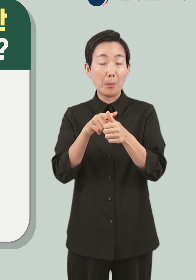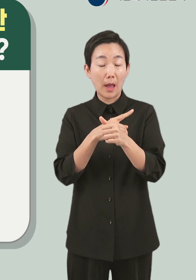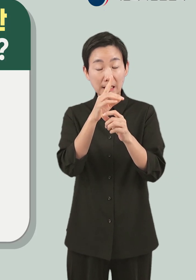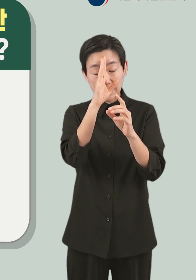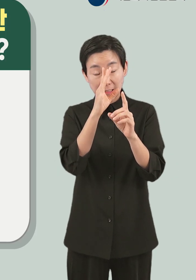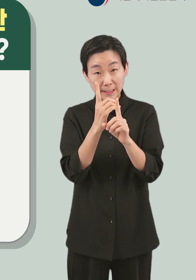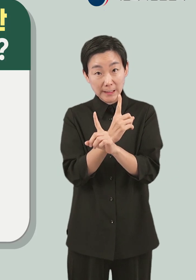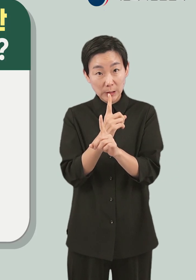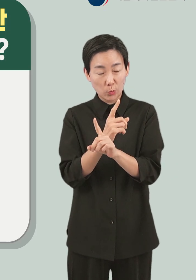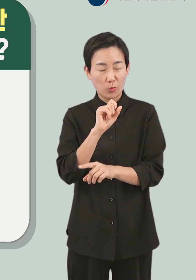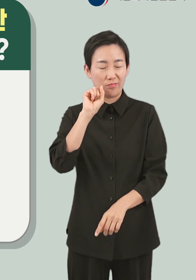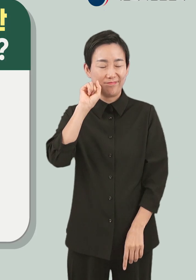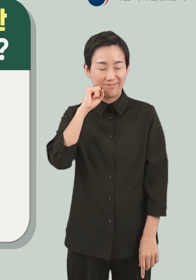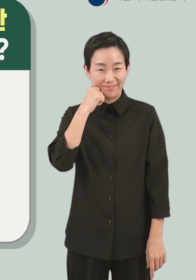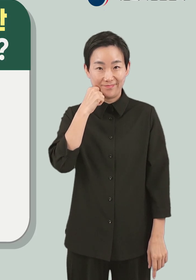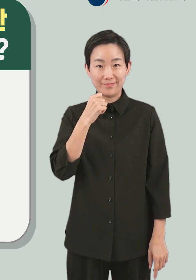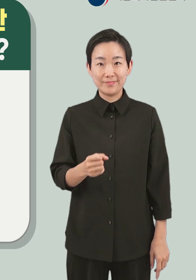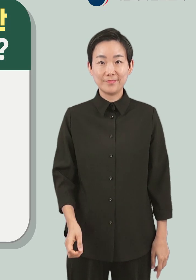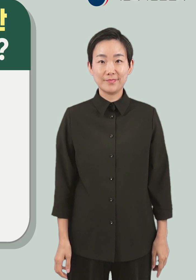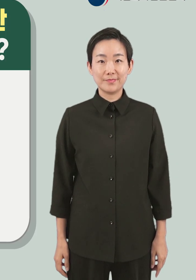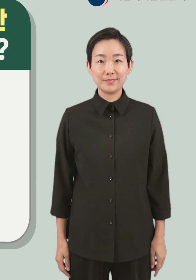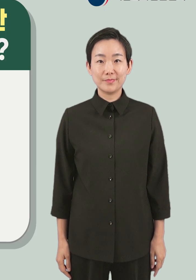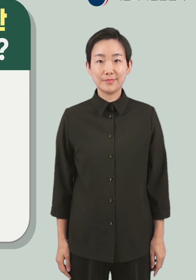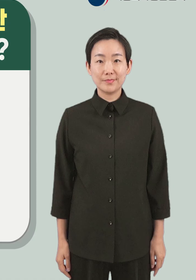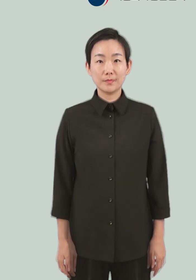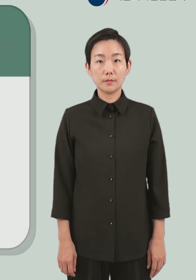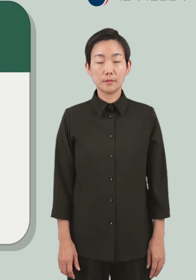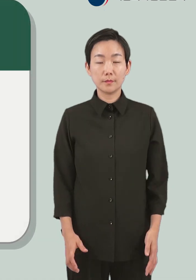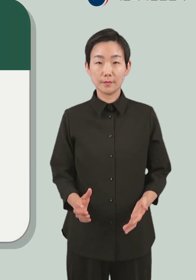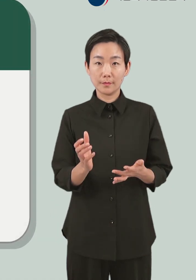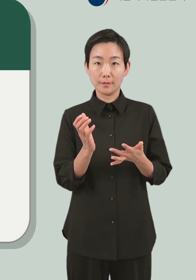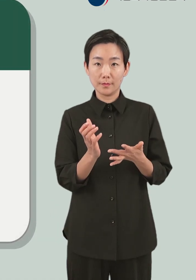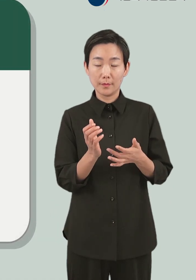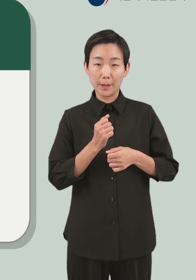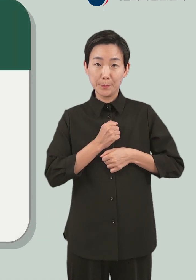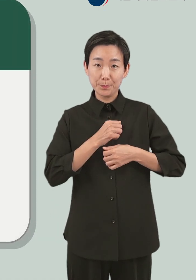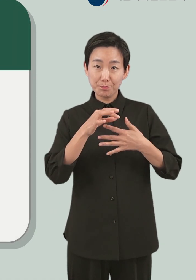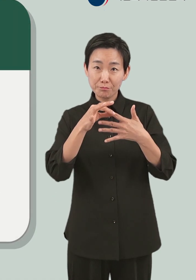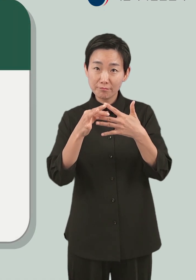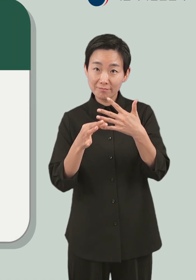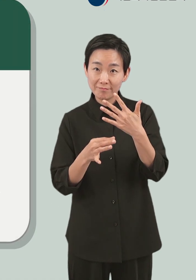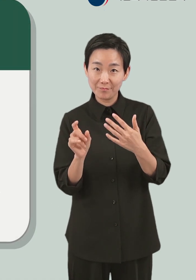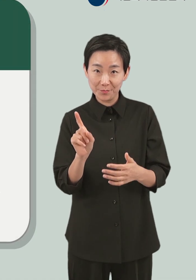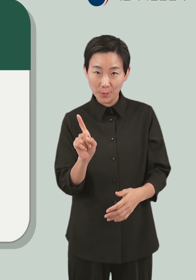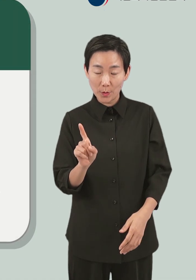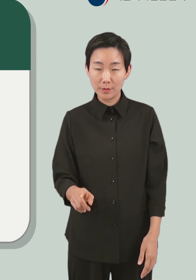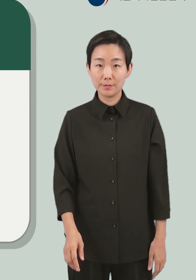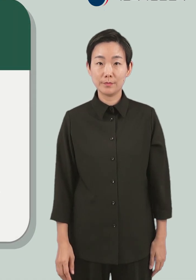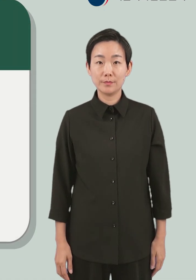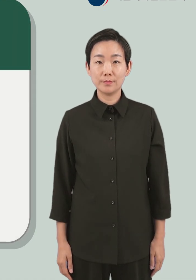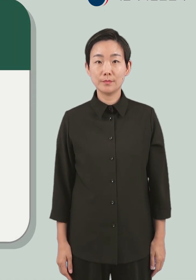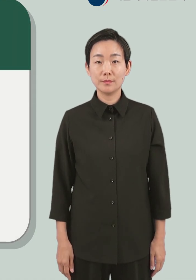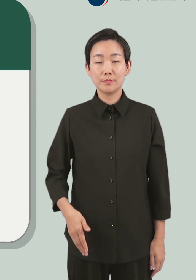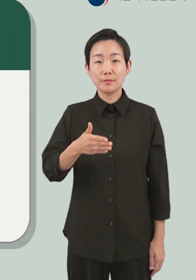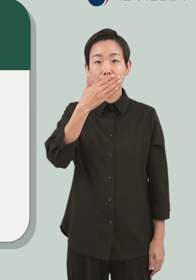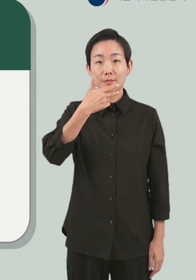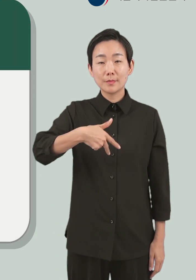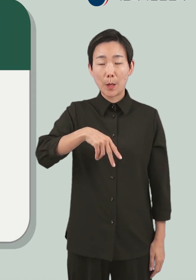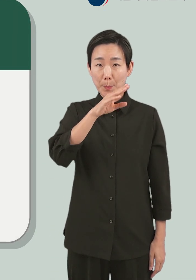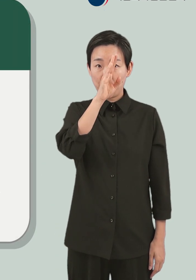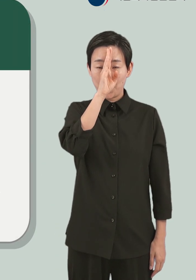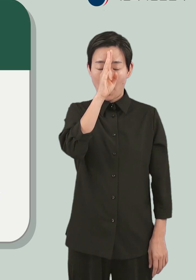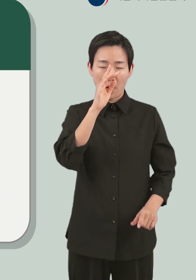결과 때문에 부적절한 치료가 이루어질 수 있습니다. 이 의료기기의 사용 시 주의사항은